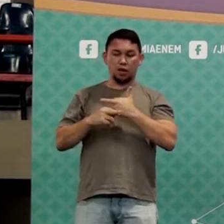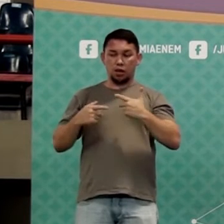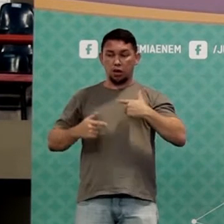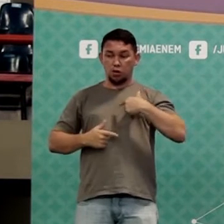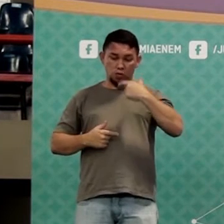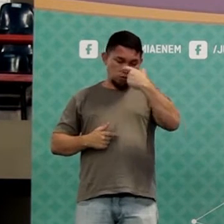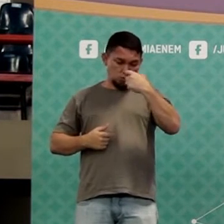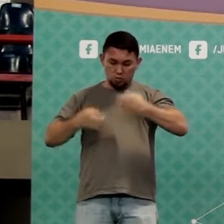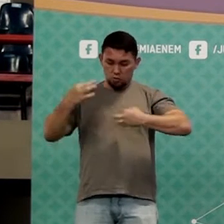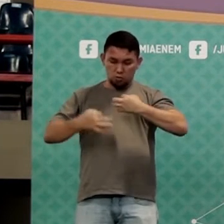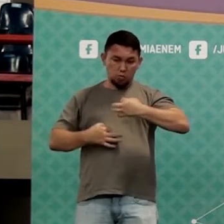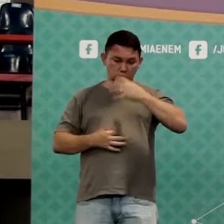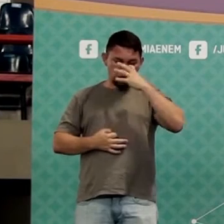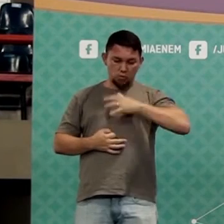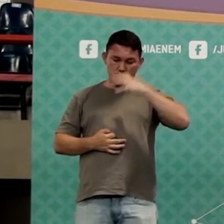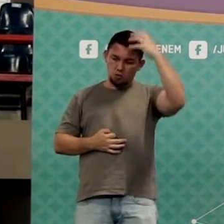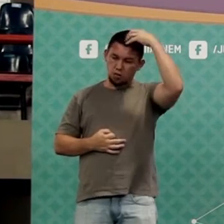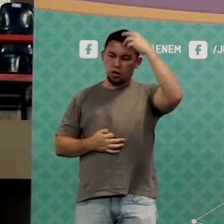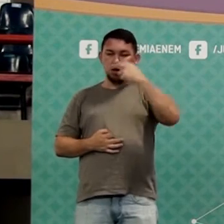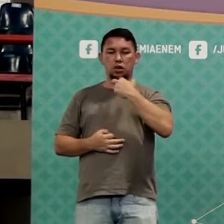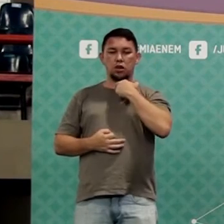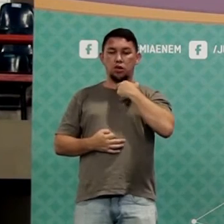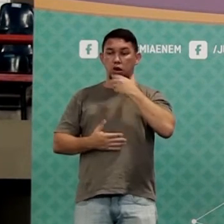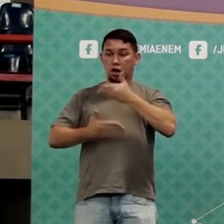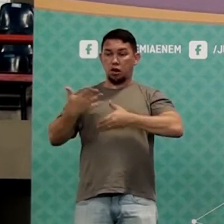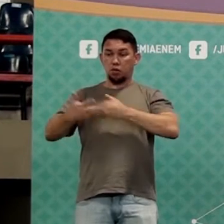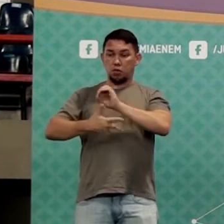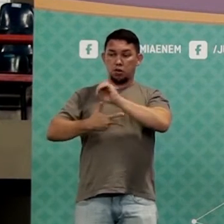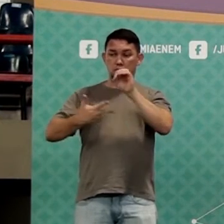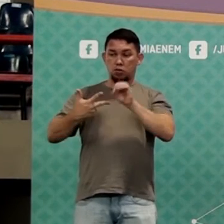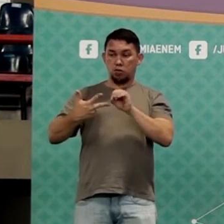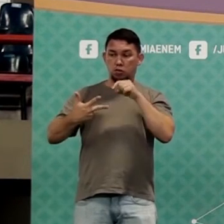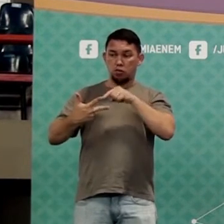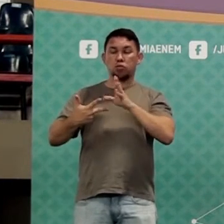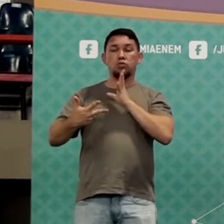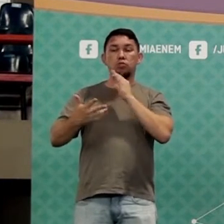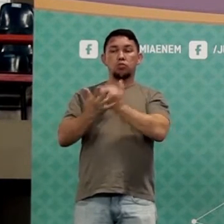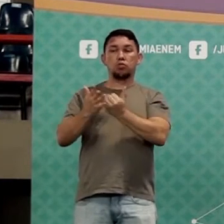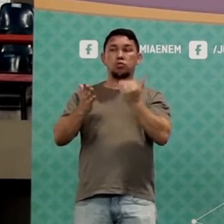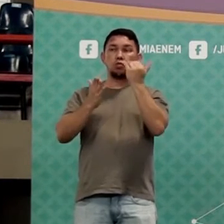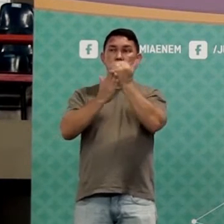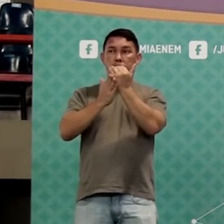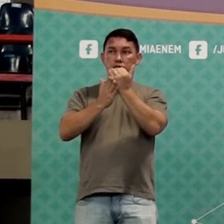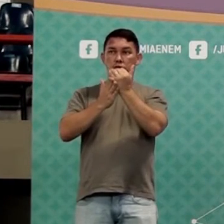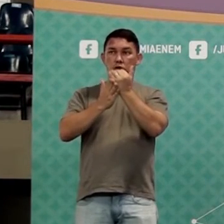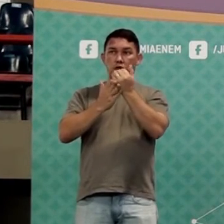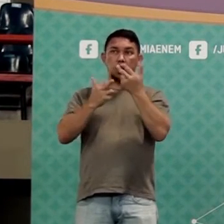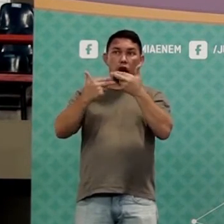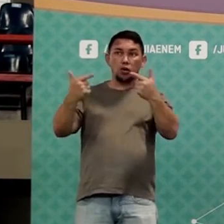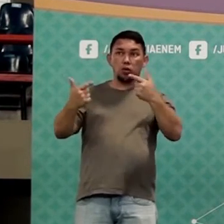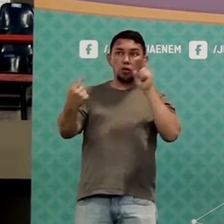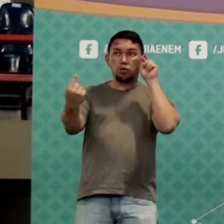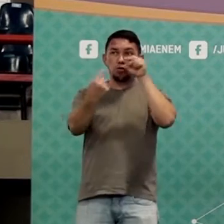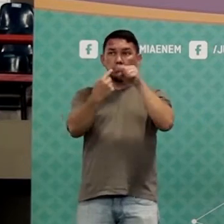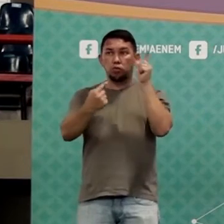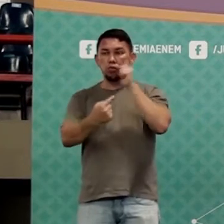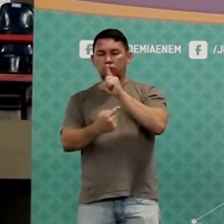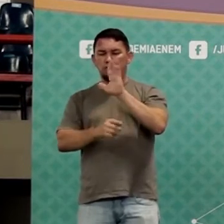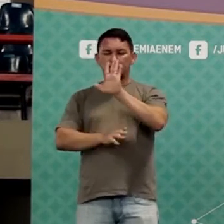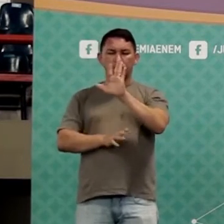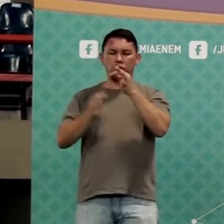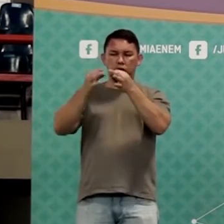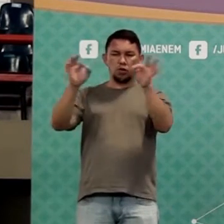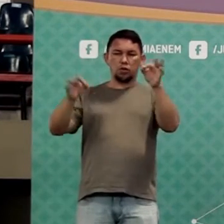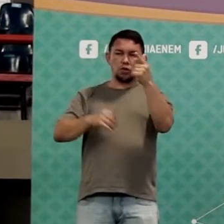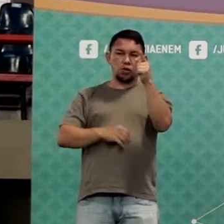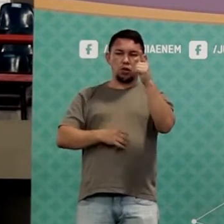ser julgado. Por quê, professor? A prova do Enem, ela quer que você saiba um pouco mais do que os fins justificam os meios. Primeiro, porque não tem essa frase